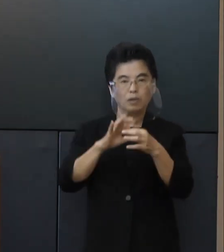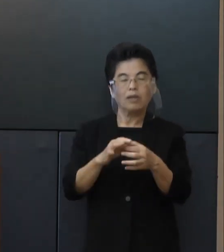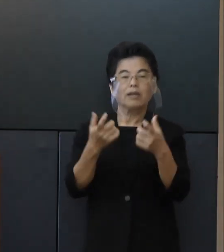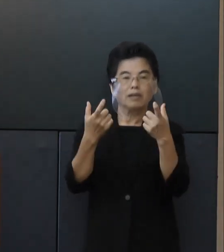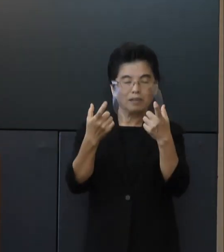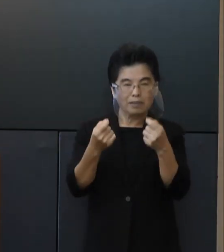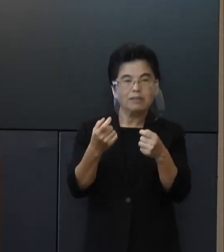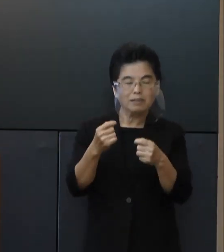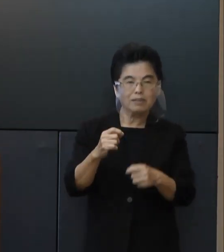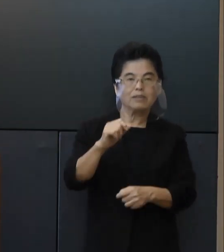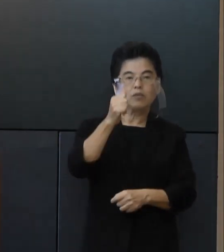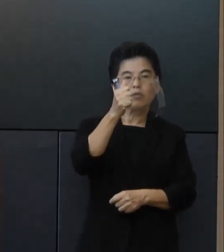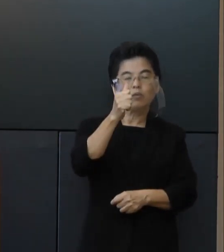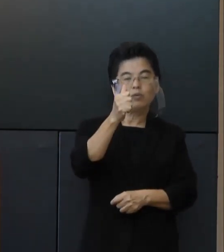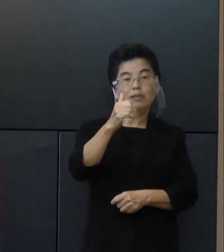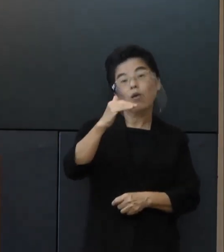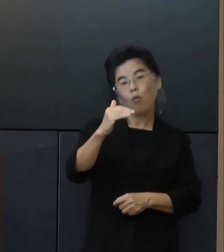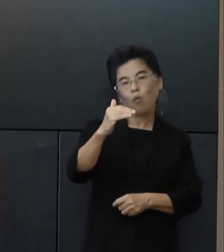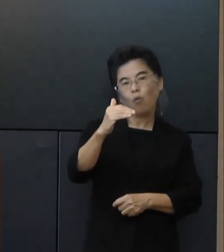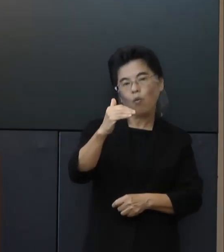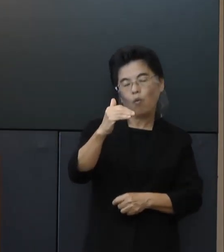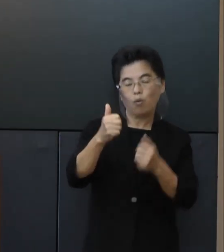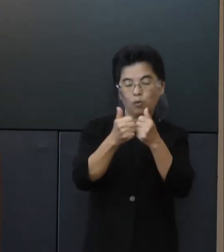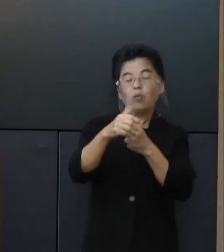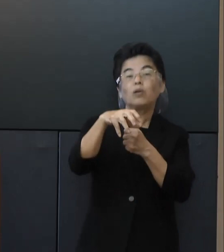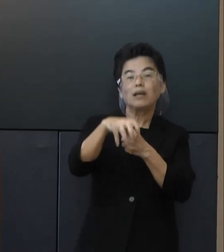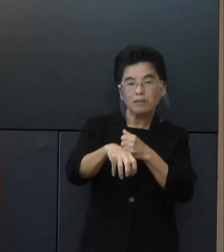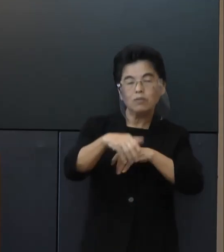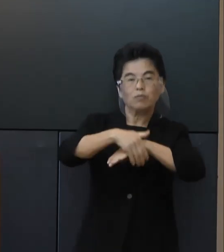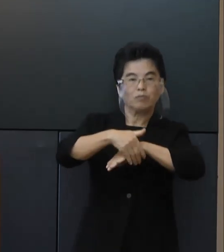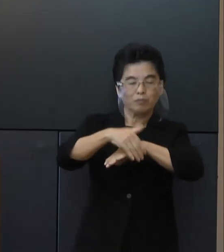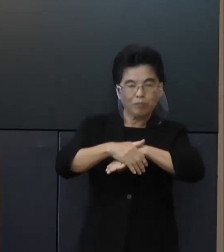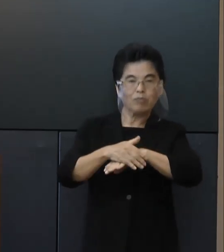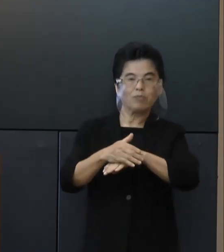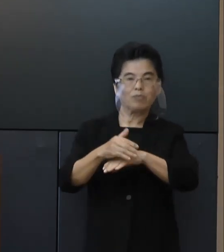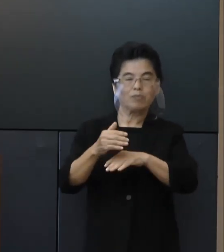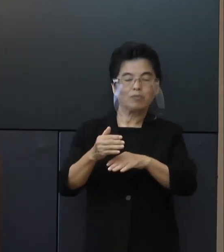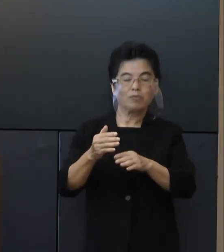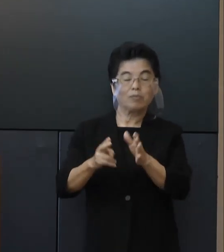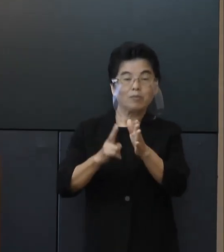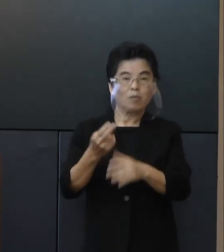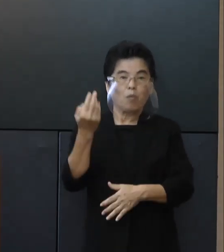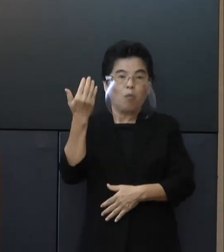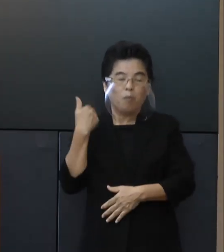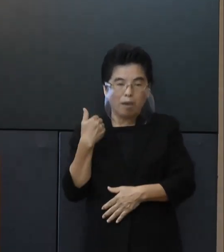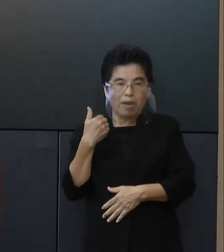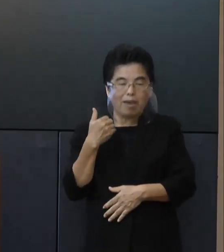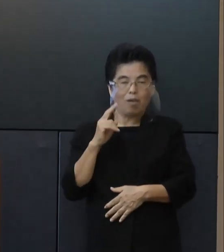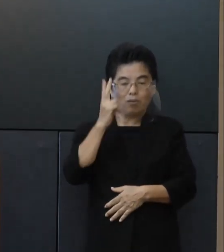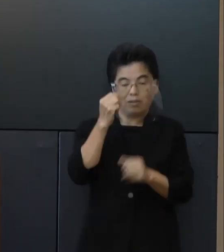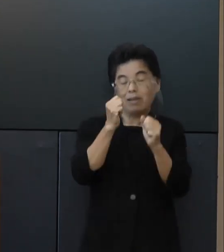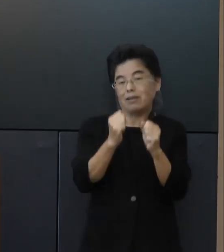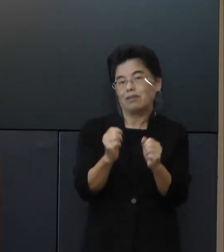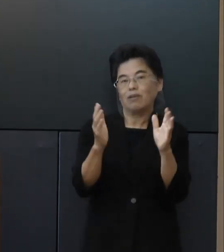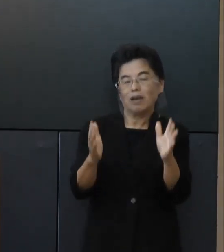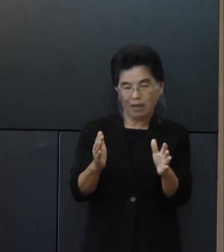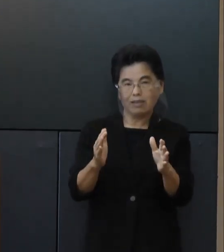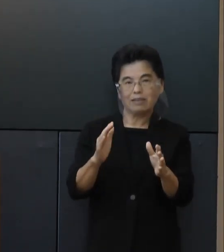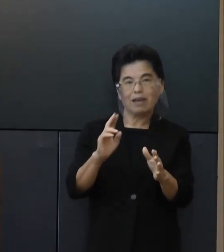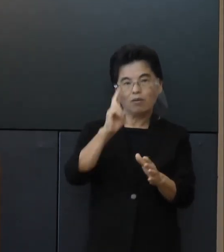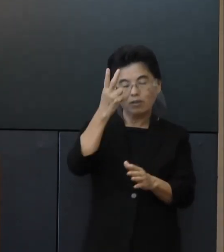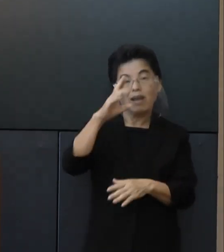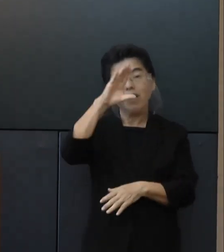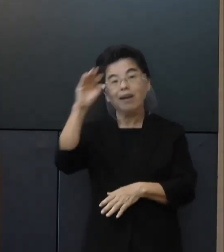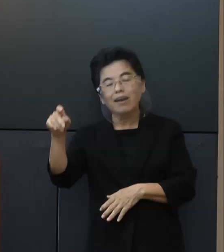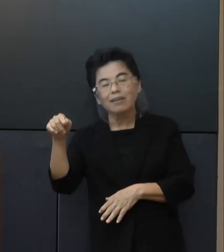して水際でしっかり対策を取るということと、旅前旅中旅後においても、その旅行スタイル、沖縄での安